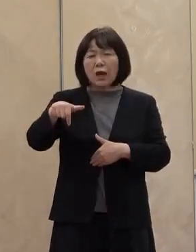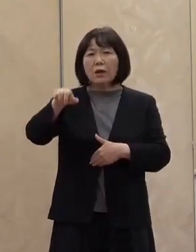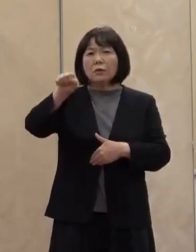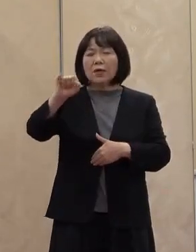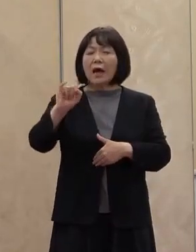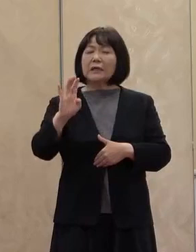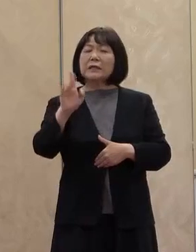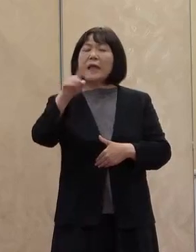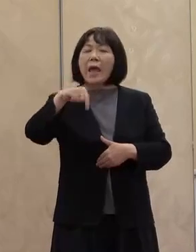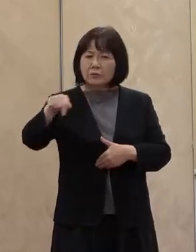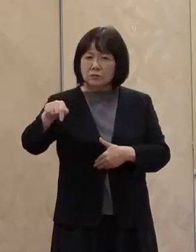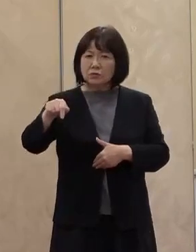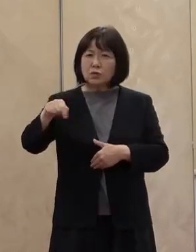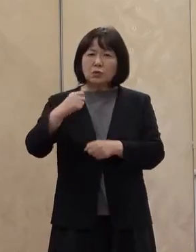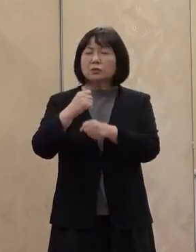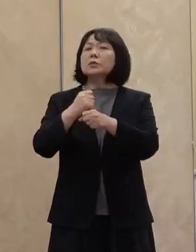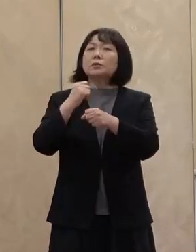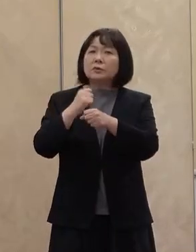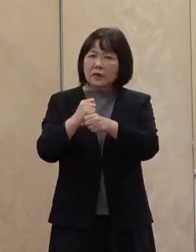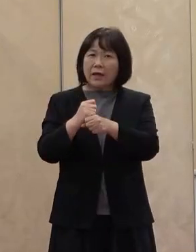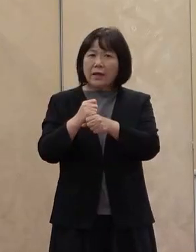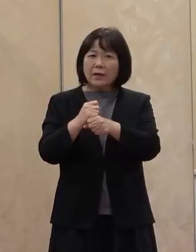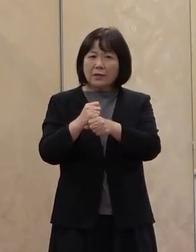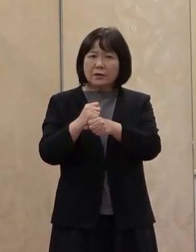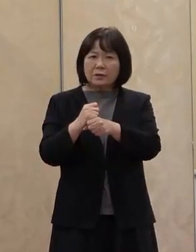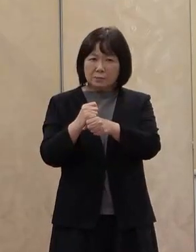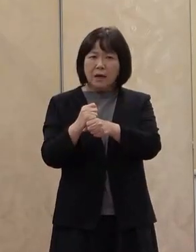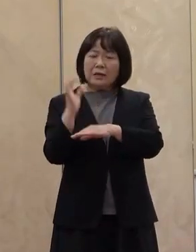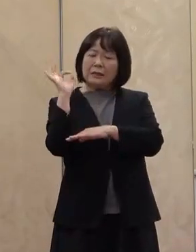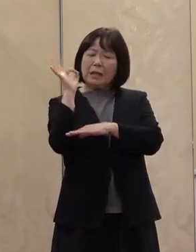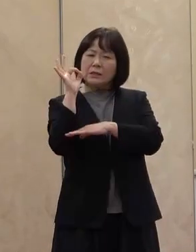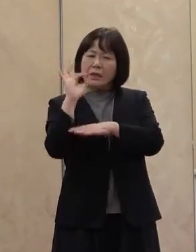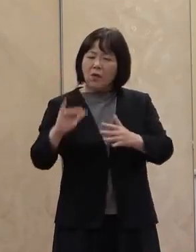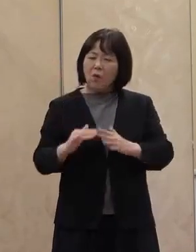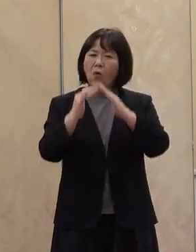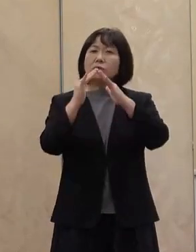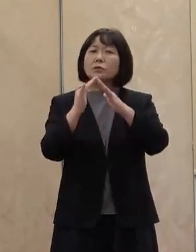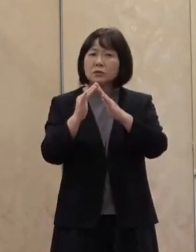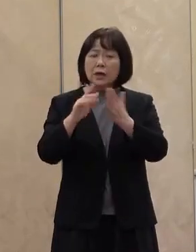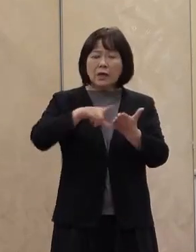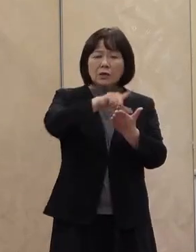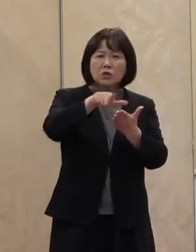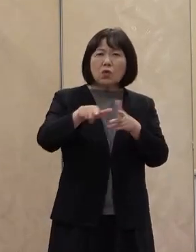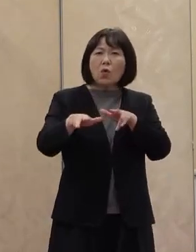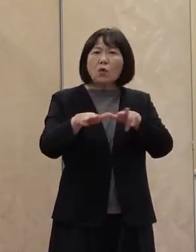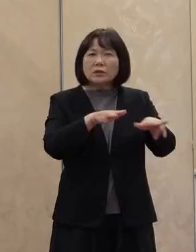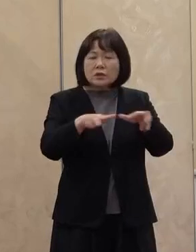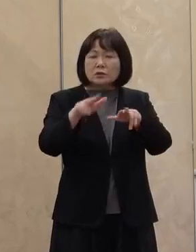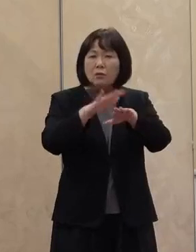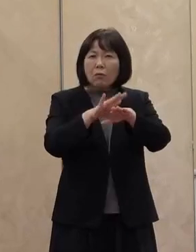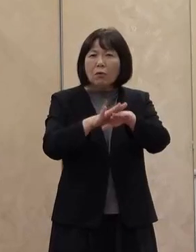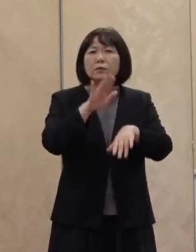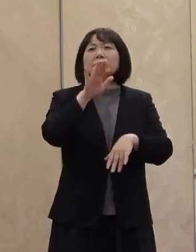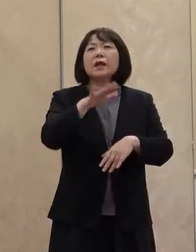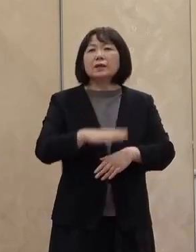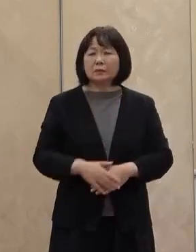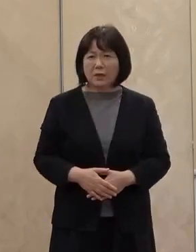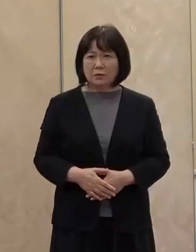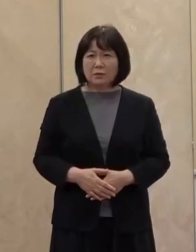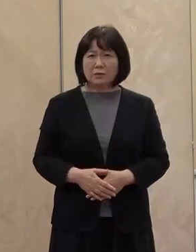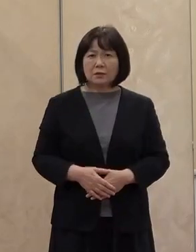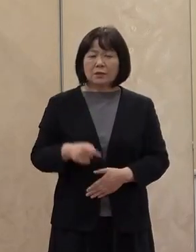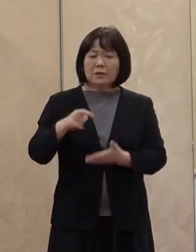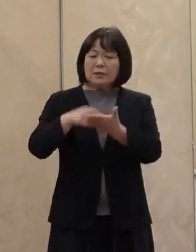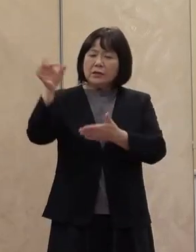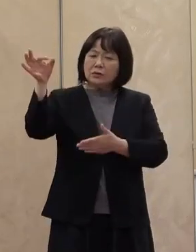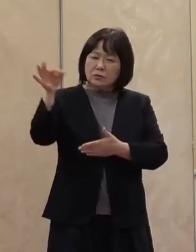それを一時的に立てて、そして財政を組むということも、これは一般的な地方自治の運営としてなされることです。で、その減収